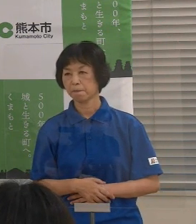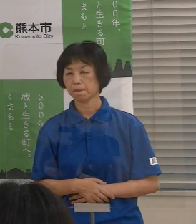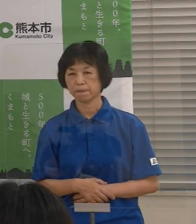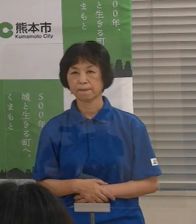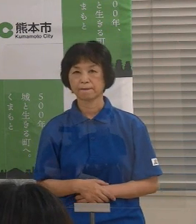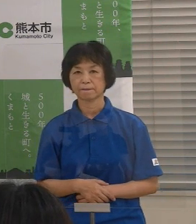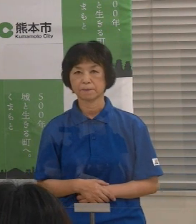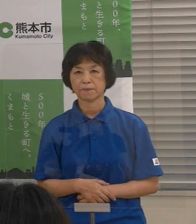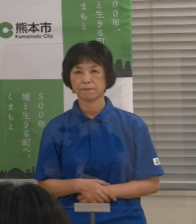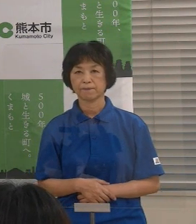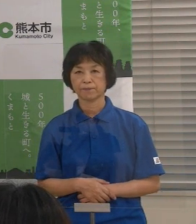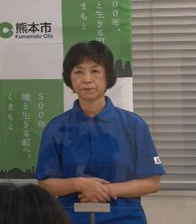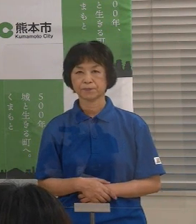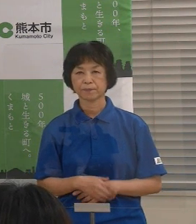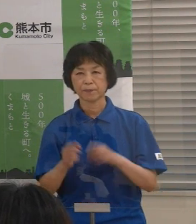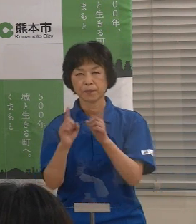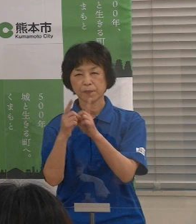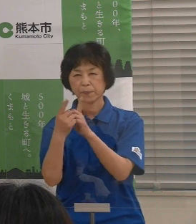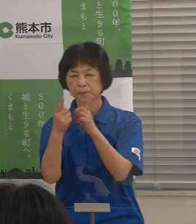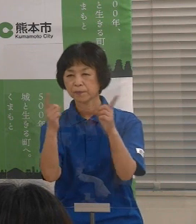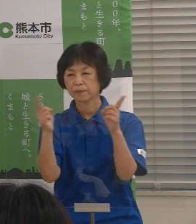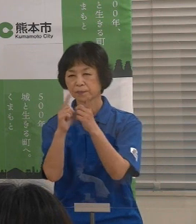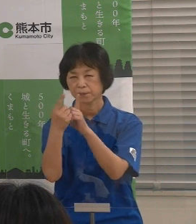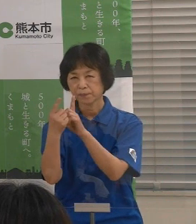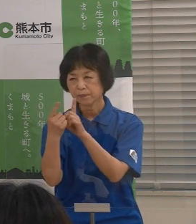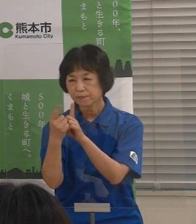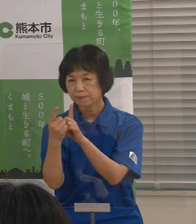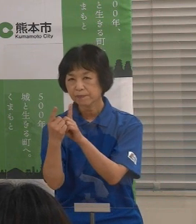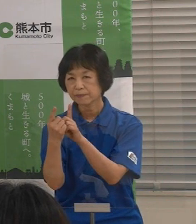られたということで、で、濃厚接触者を、